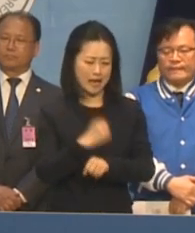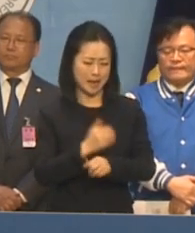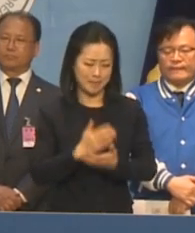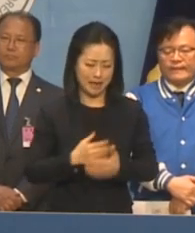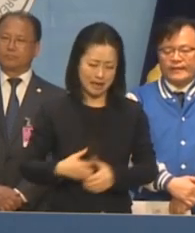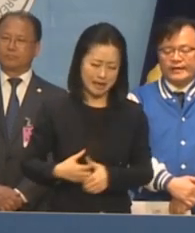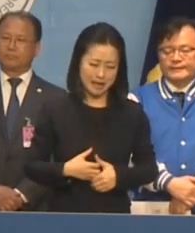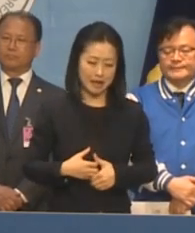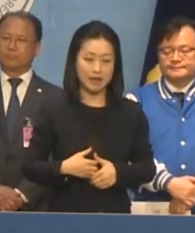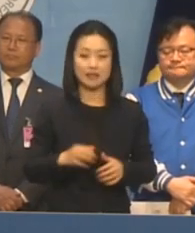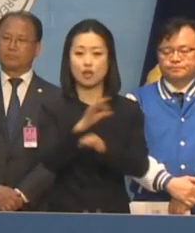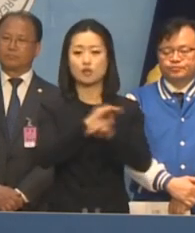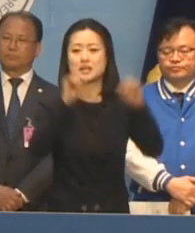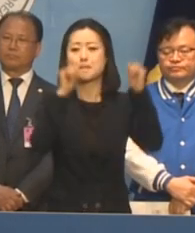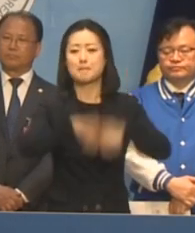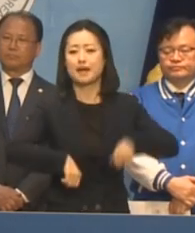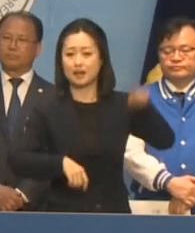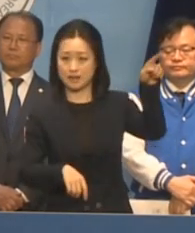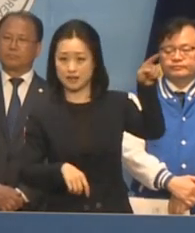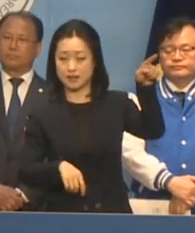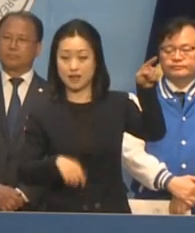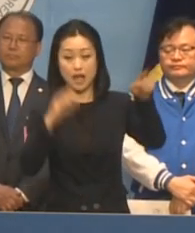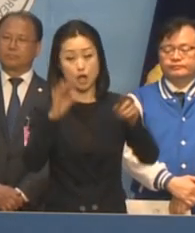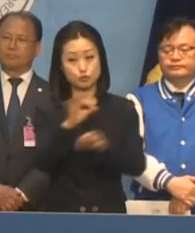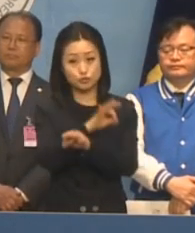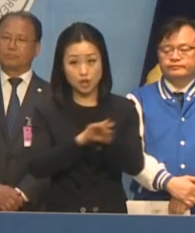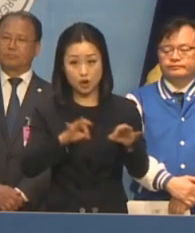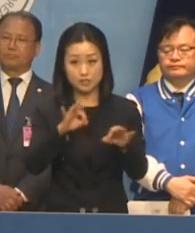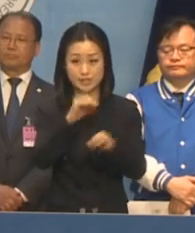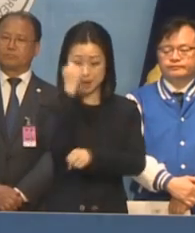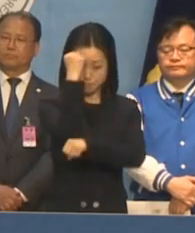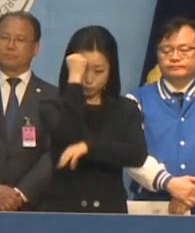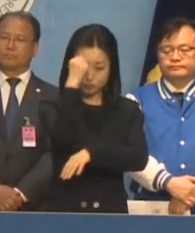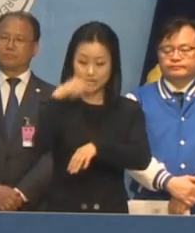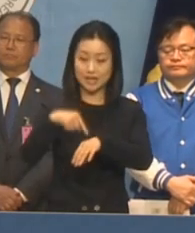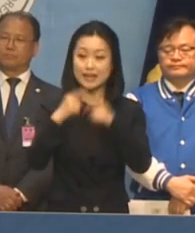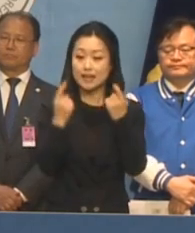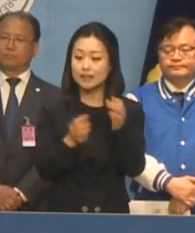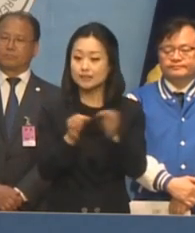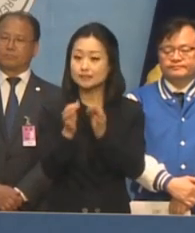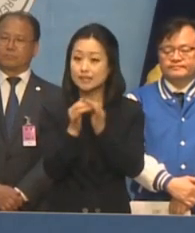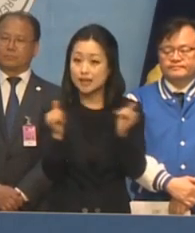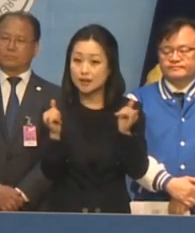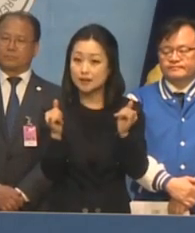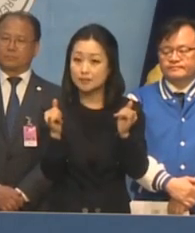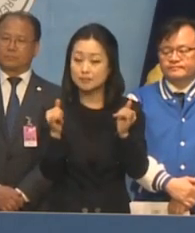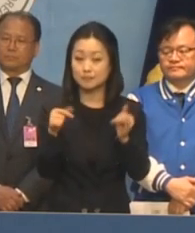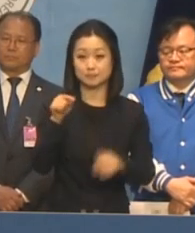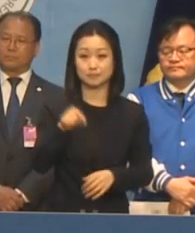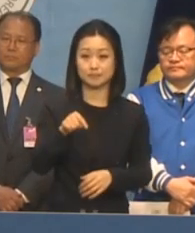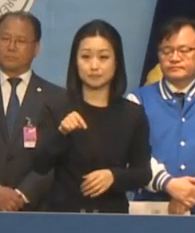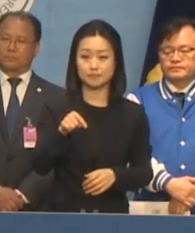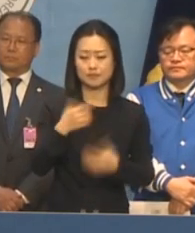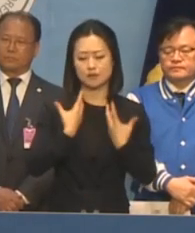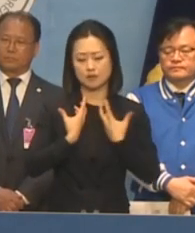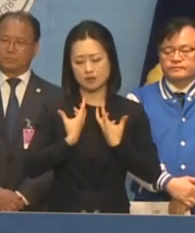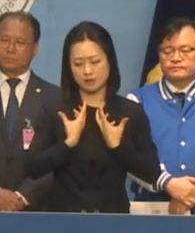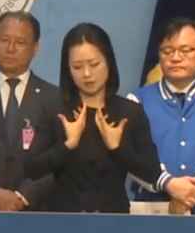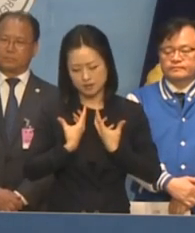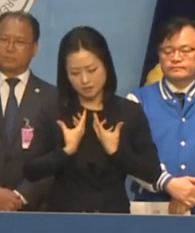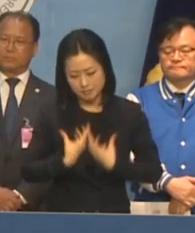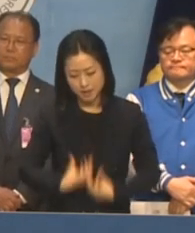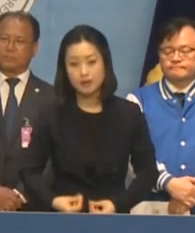폭망 정부입니다 우리나라 경제의 근간이자 뿌리인 소상공인 자영업자분들은 절망과